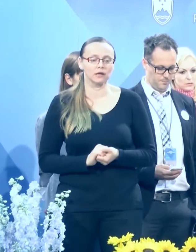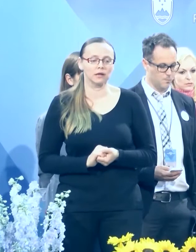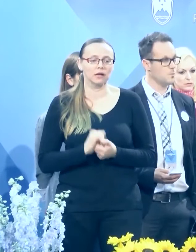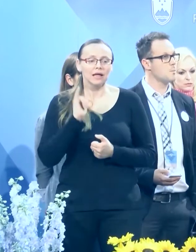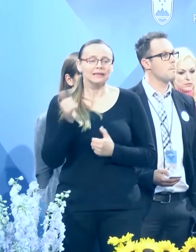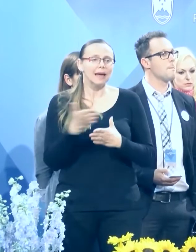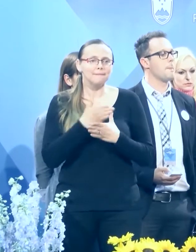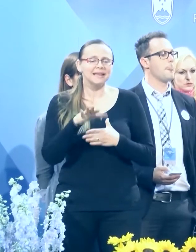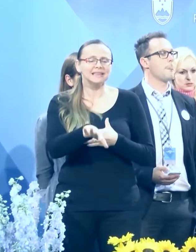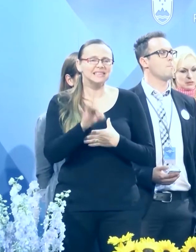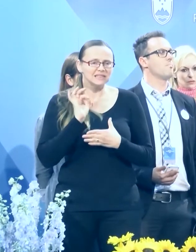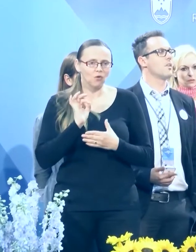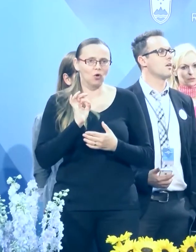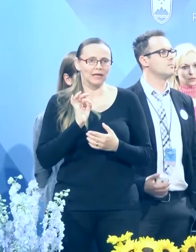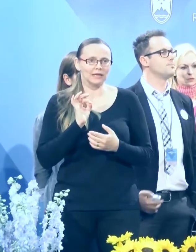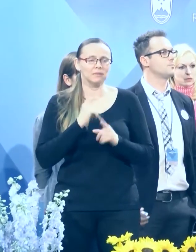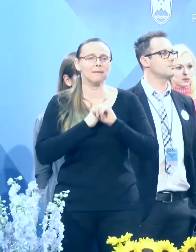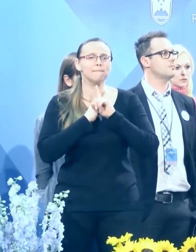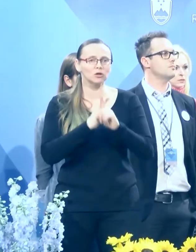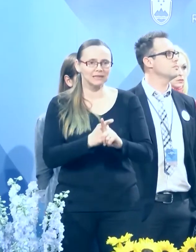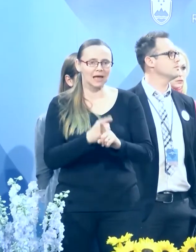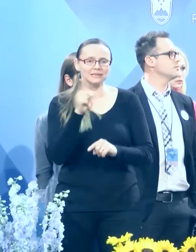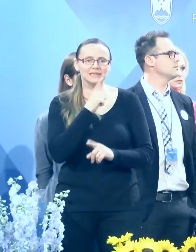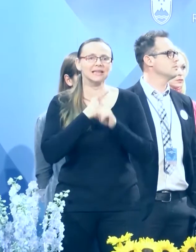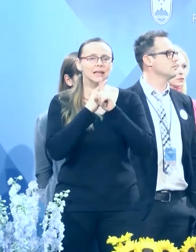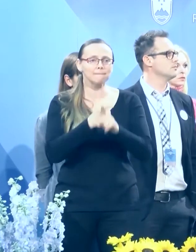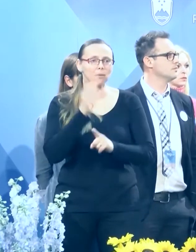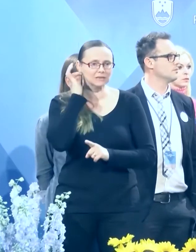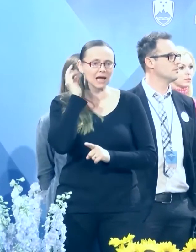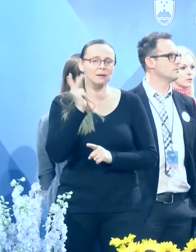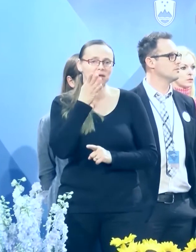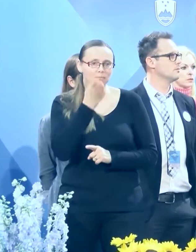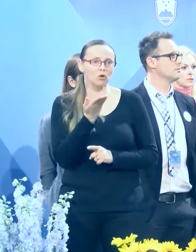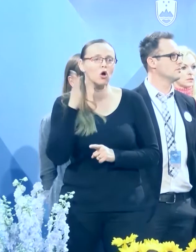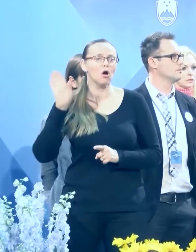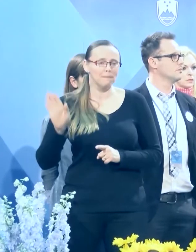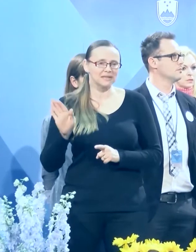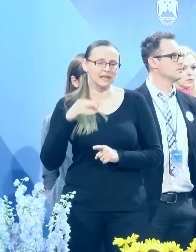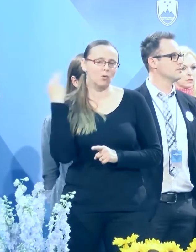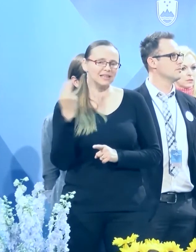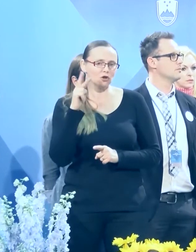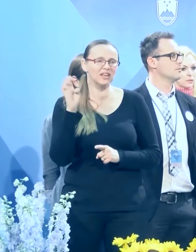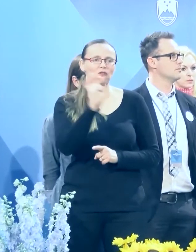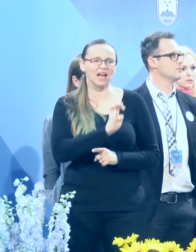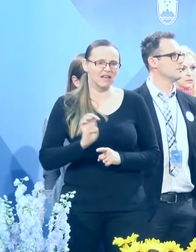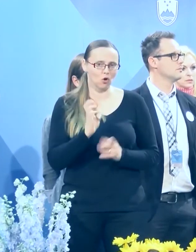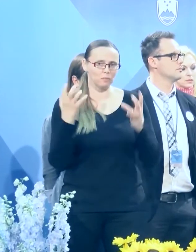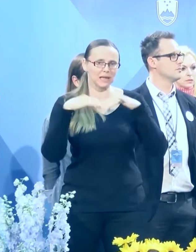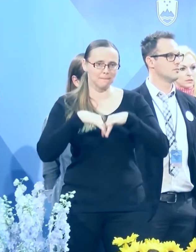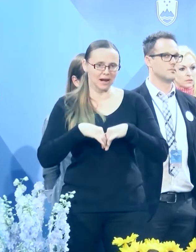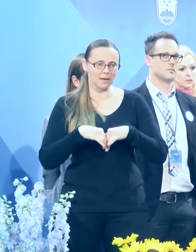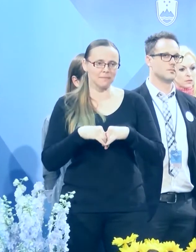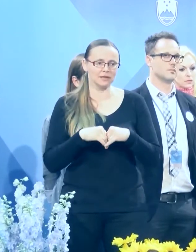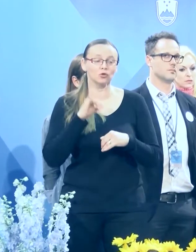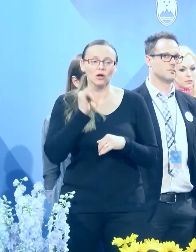med izvoljenimi poslanci in poslankami, ki bodo zastopali Slovenijo v Evropskem parlamentu,